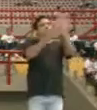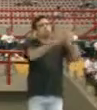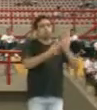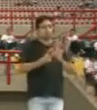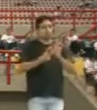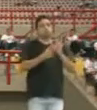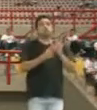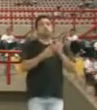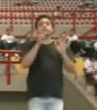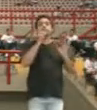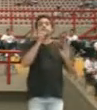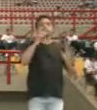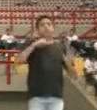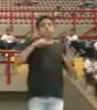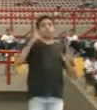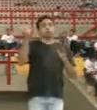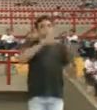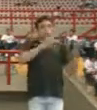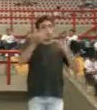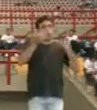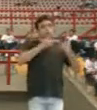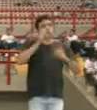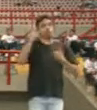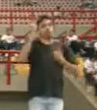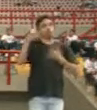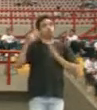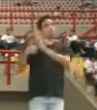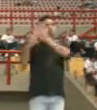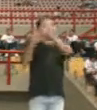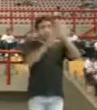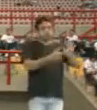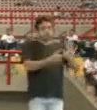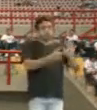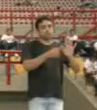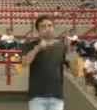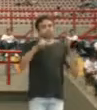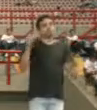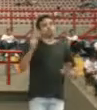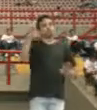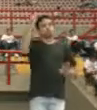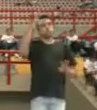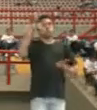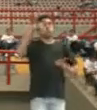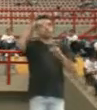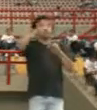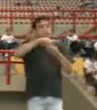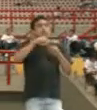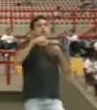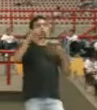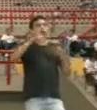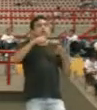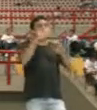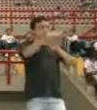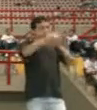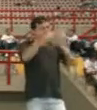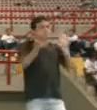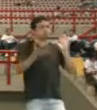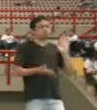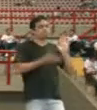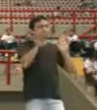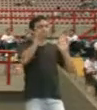o corretor que eu tenho informações históricas para citar é importante em termos de valorização do meu